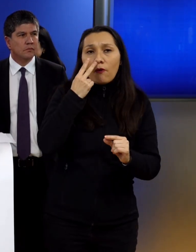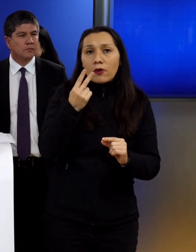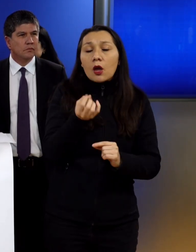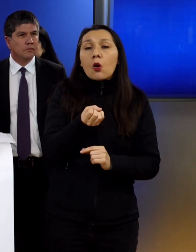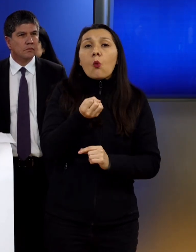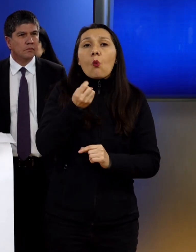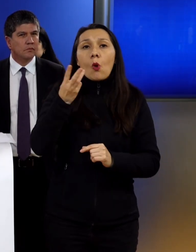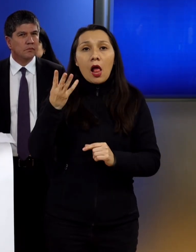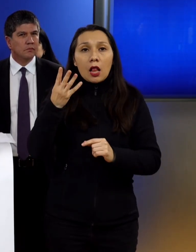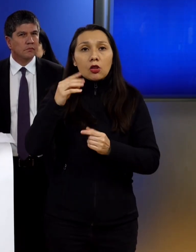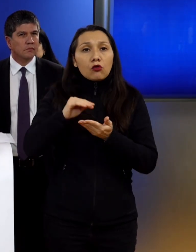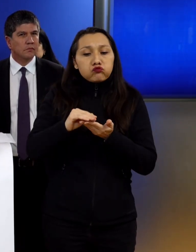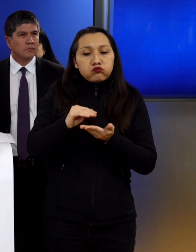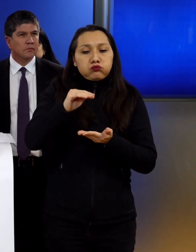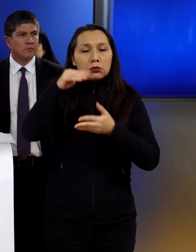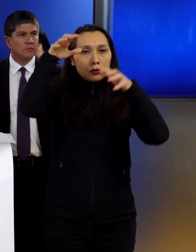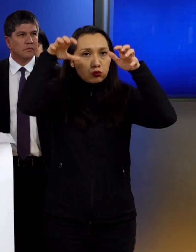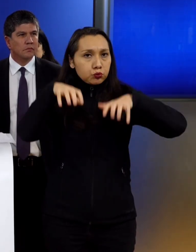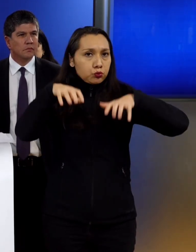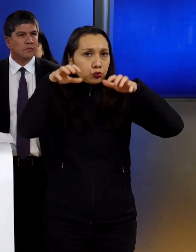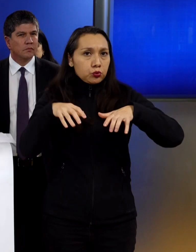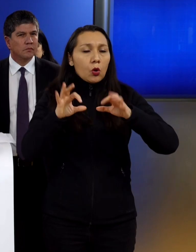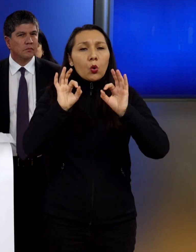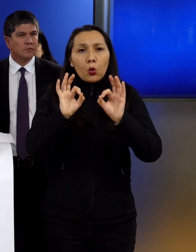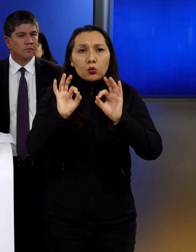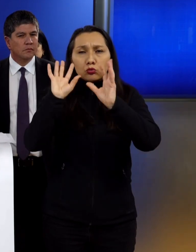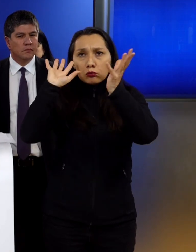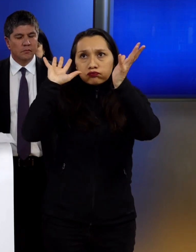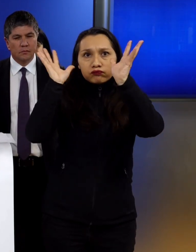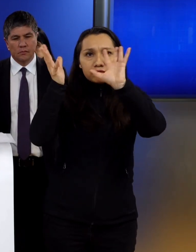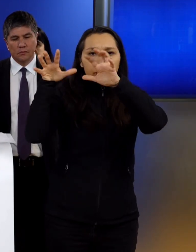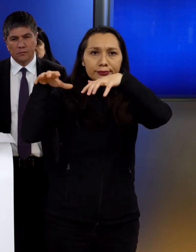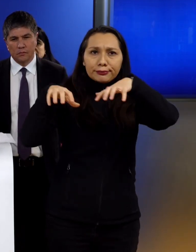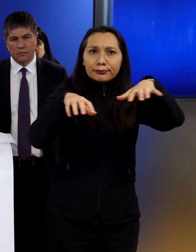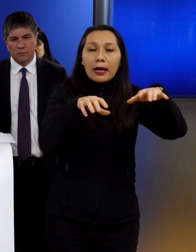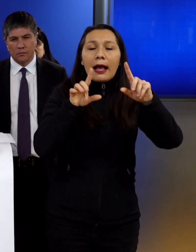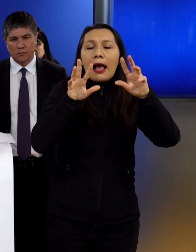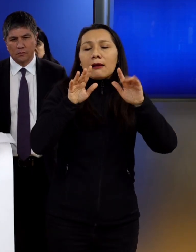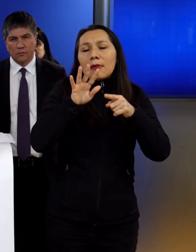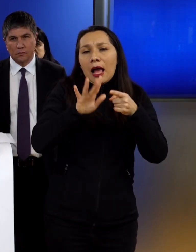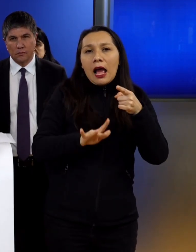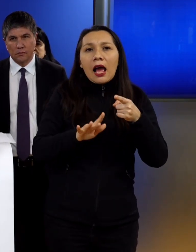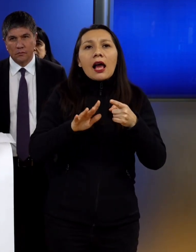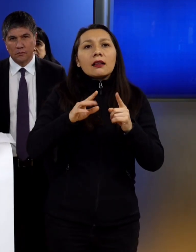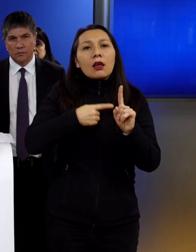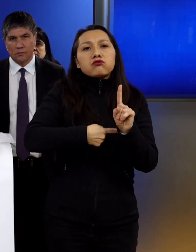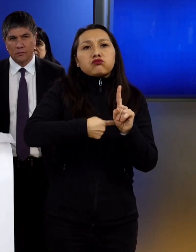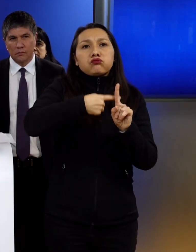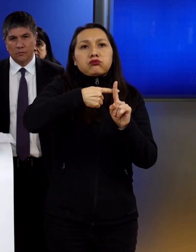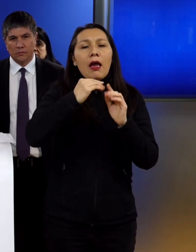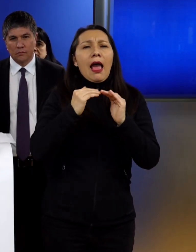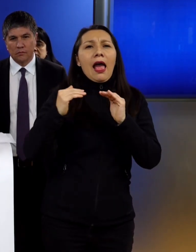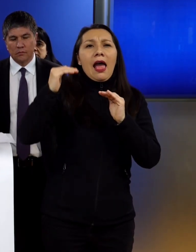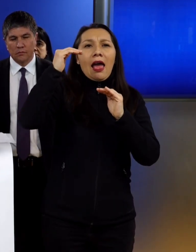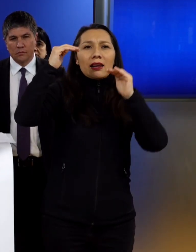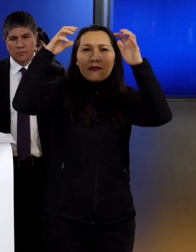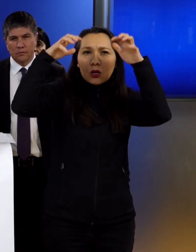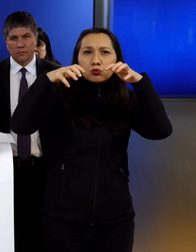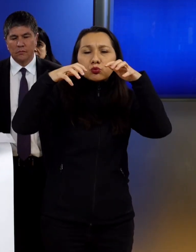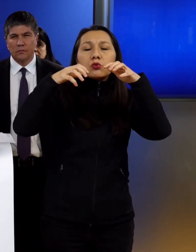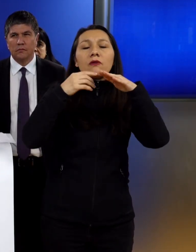la cantidad de precipitaciones que dejó el paso del sistema frontal y esta característica que tenía de isoterma alta que hizo